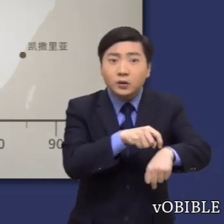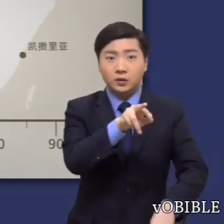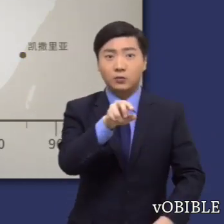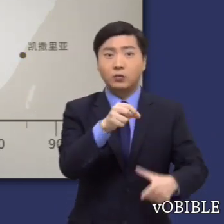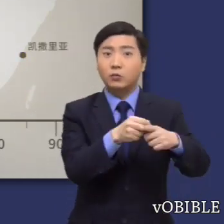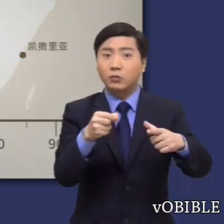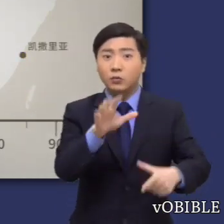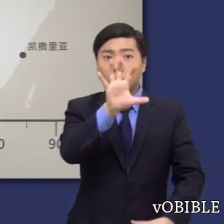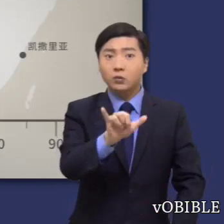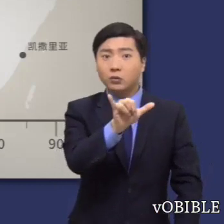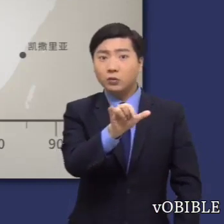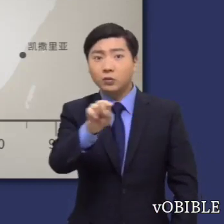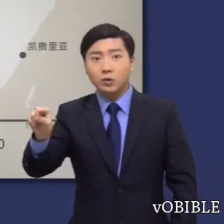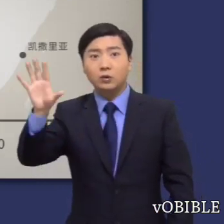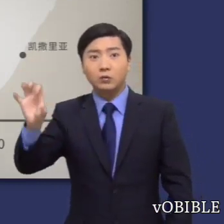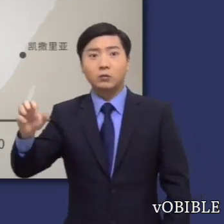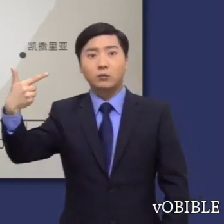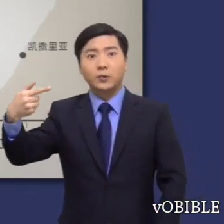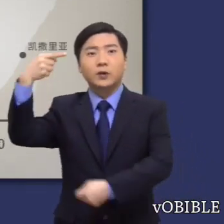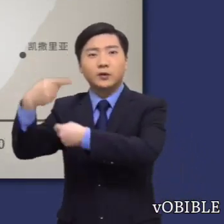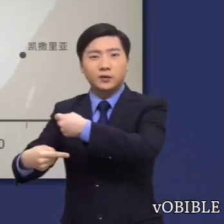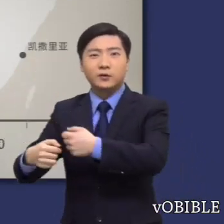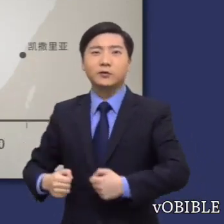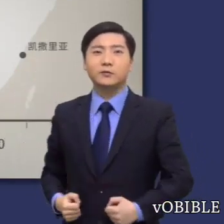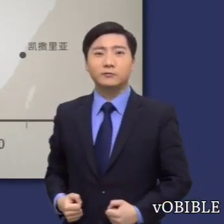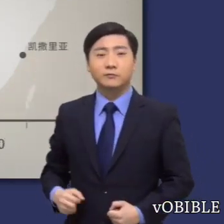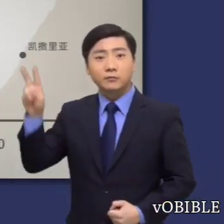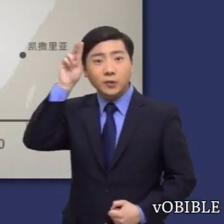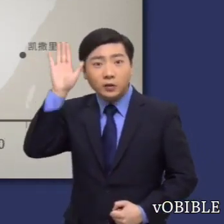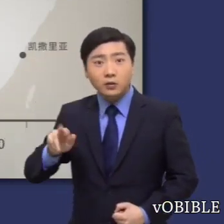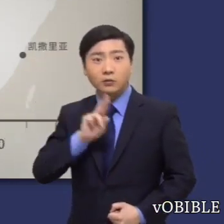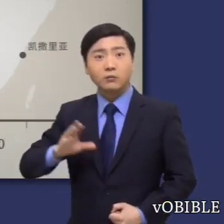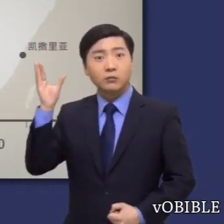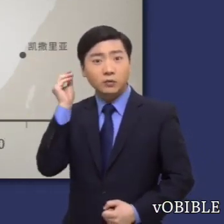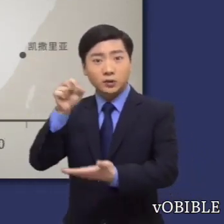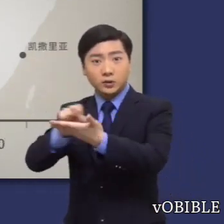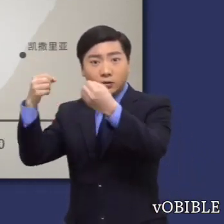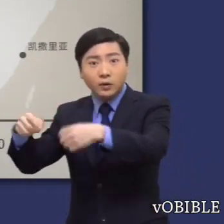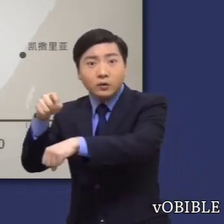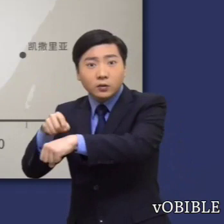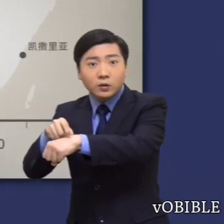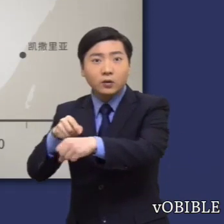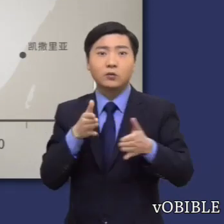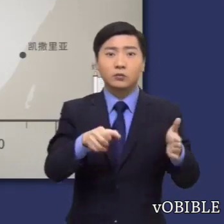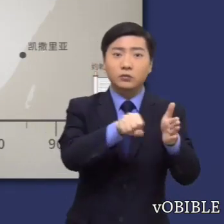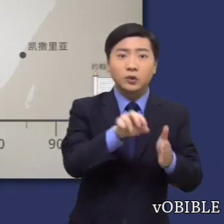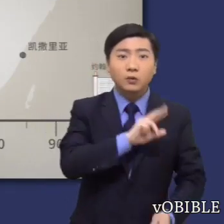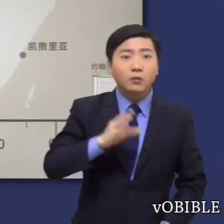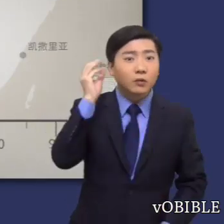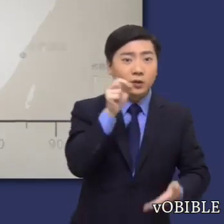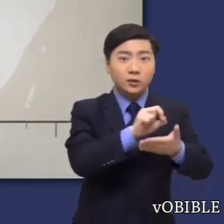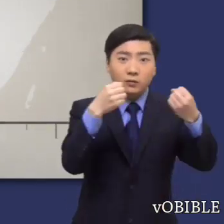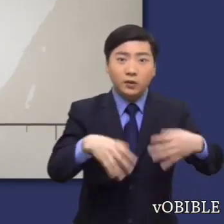亚。虽然在经卷排序上路加福音在马可福音后面，但路加福音的成书时